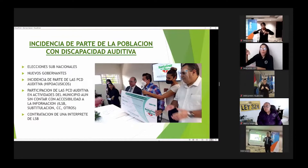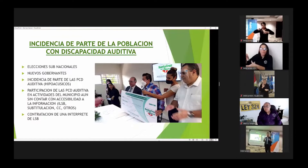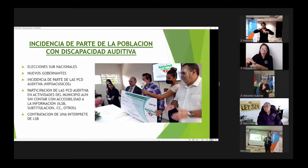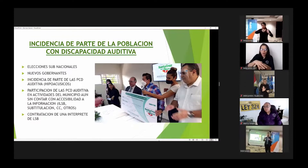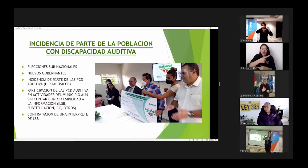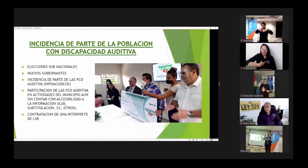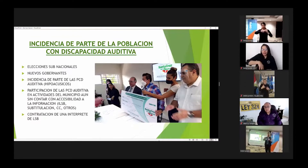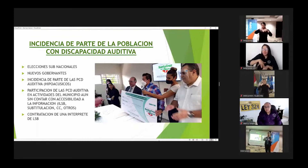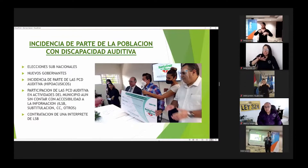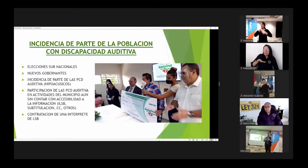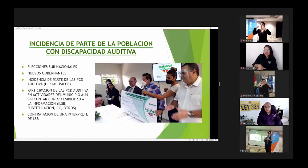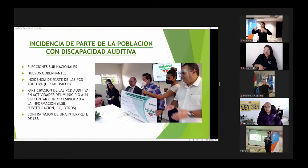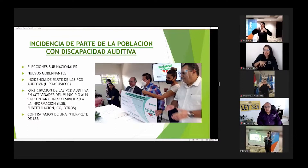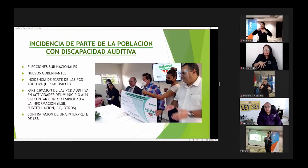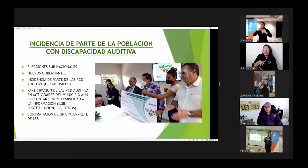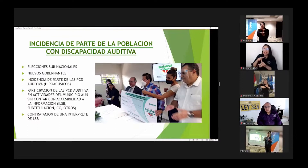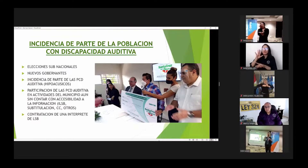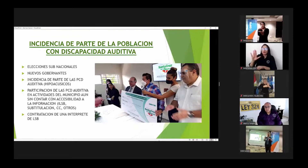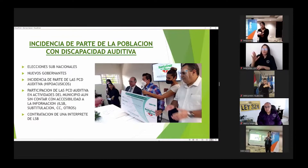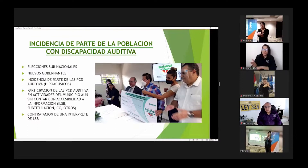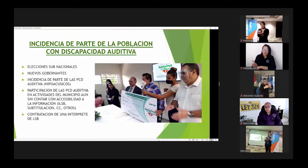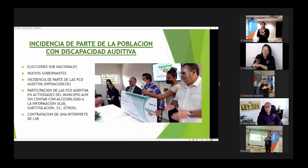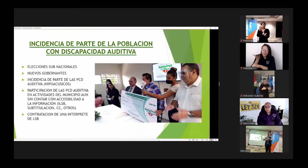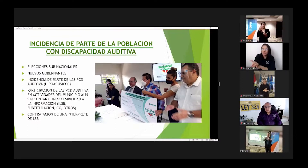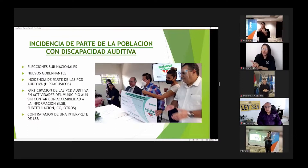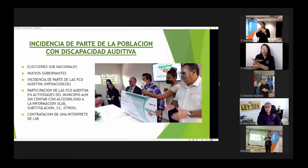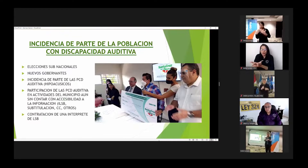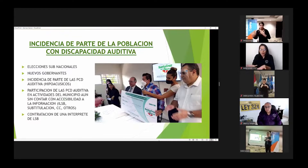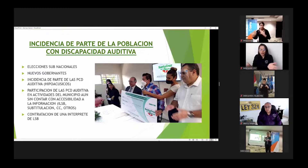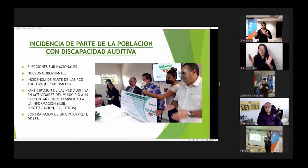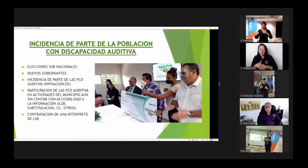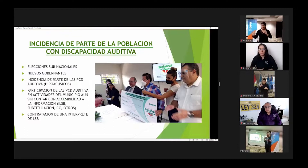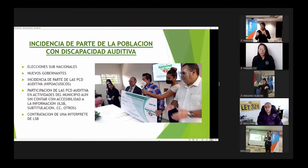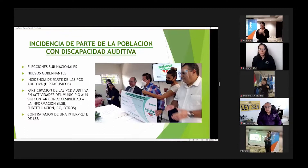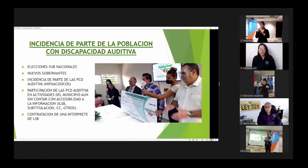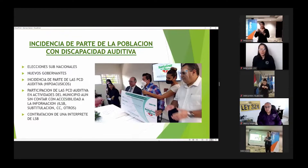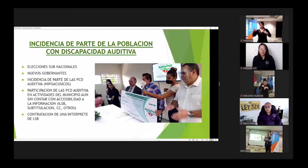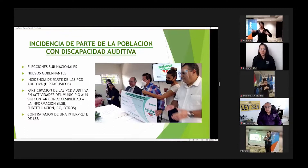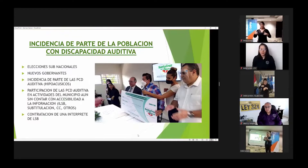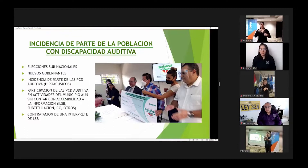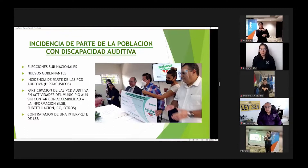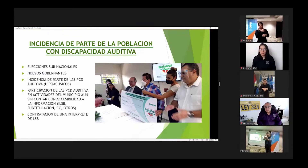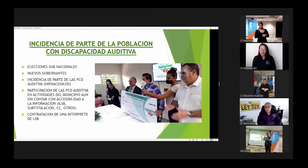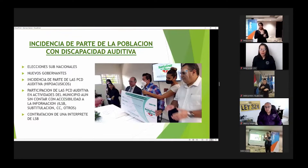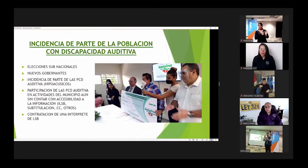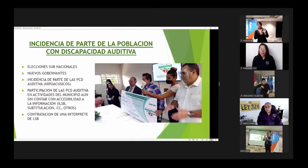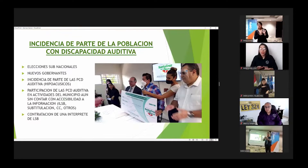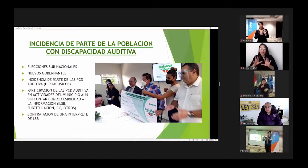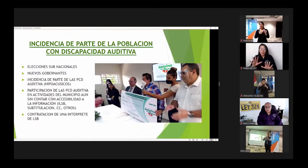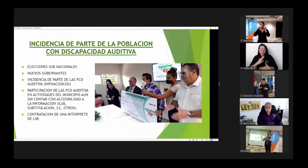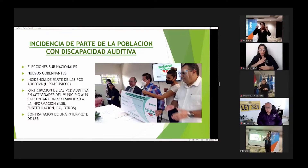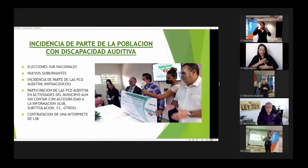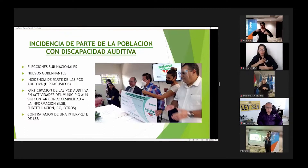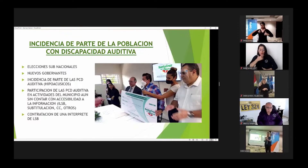sus proclamaciones, sus propuestas, pero al mismo tiempo, para nosotros como personas